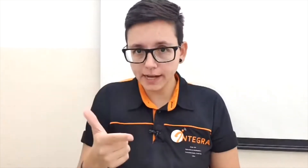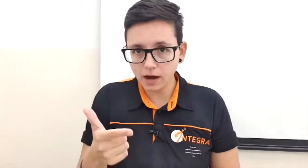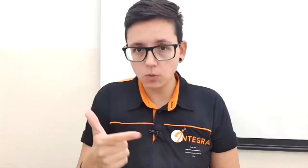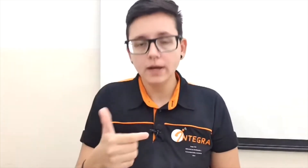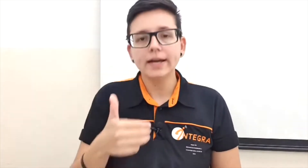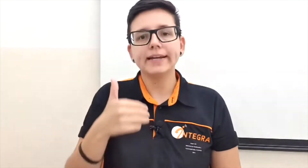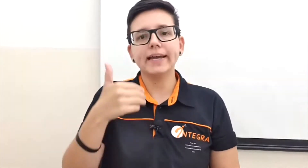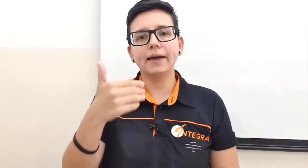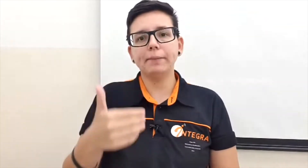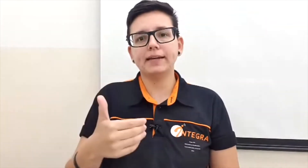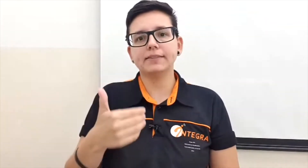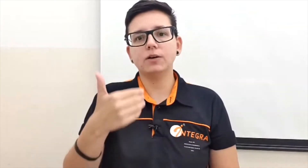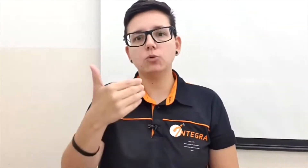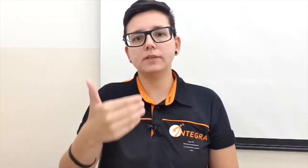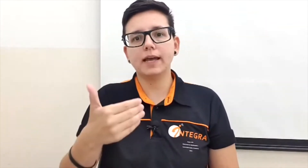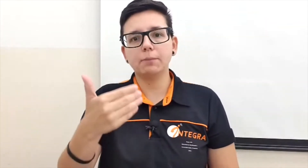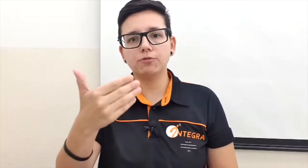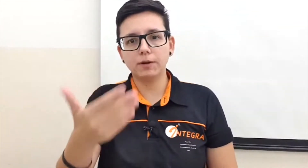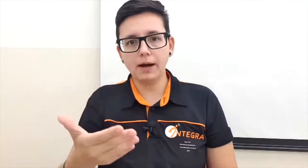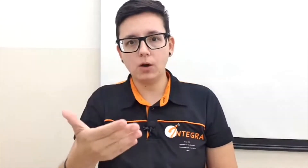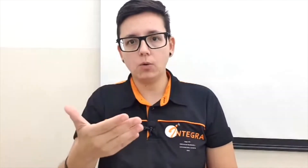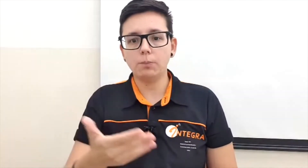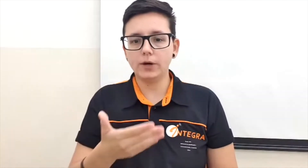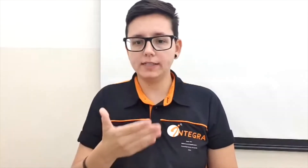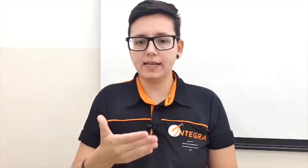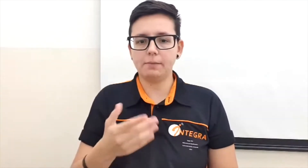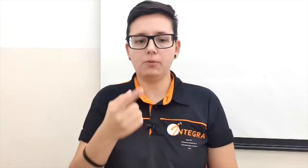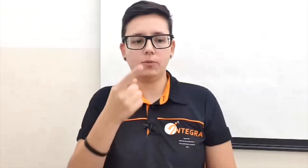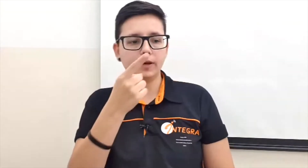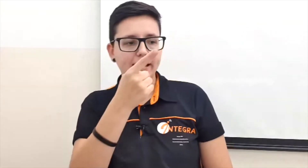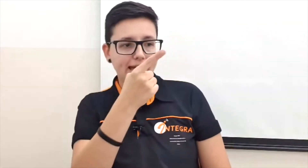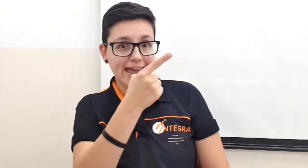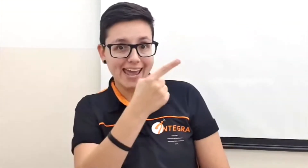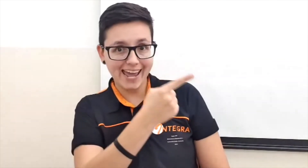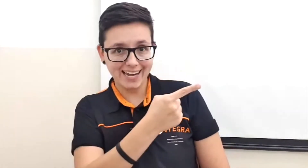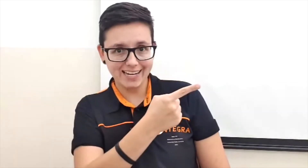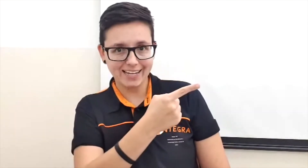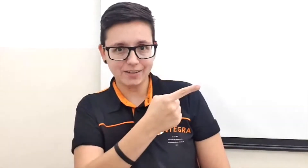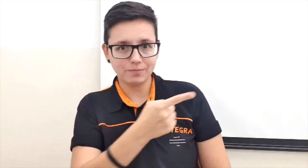sinal que remeta o tempo verbal. Por exemplo, ele